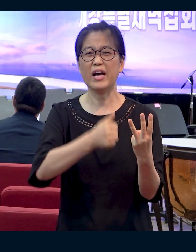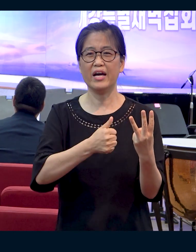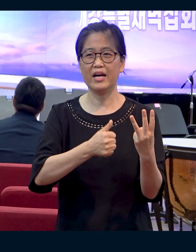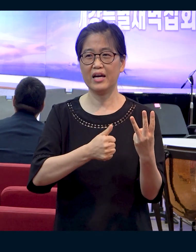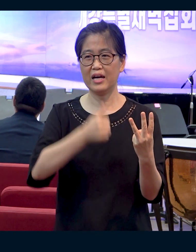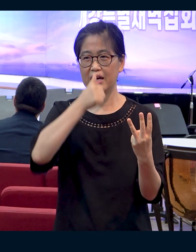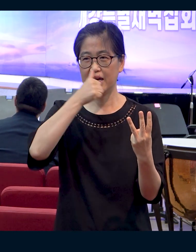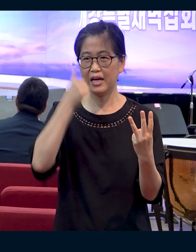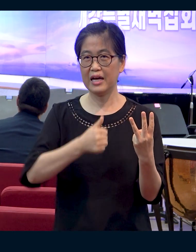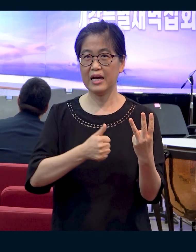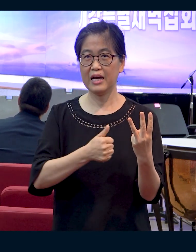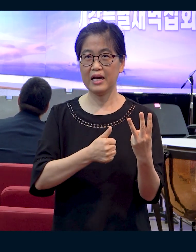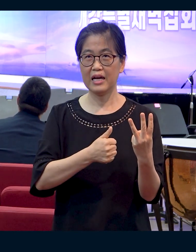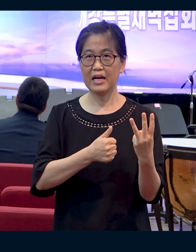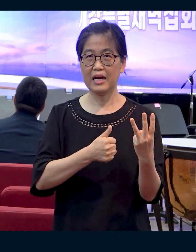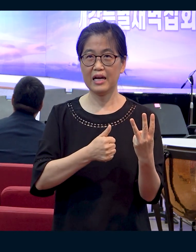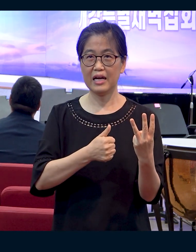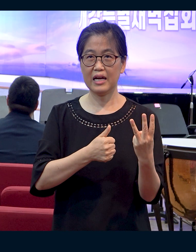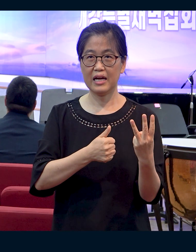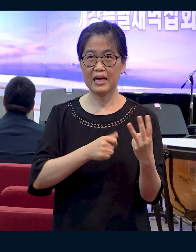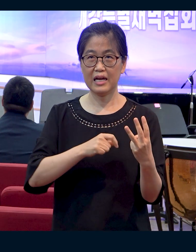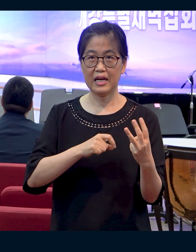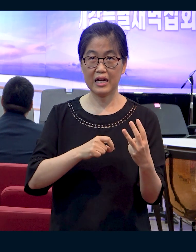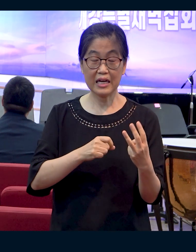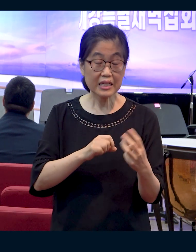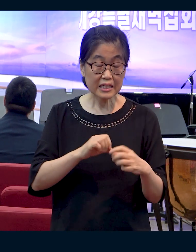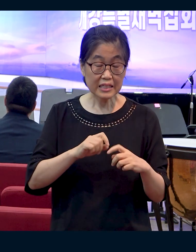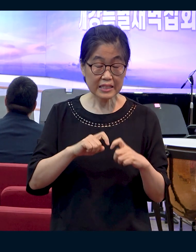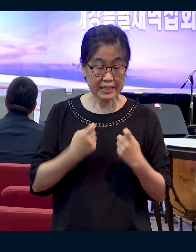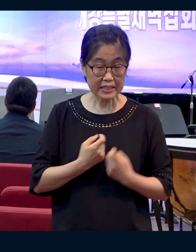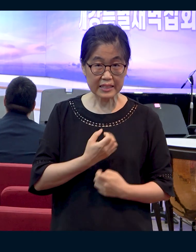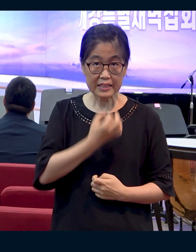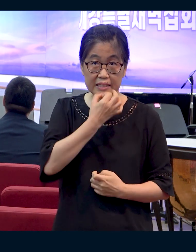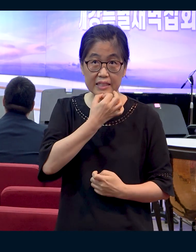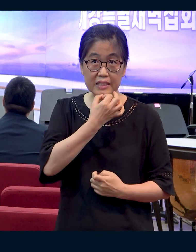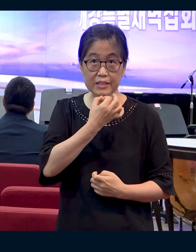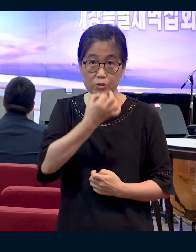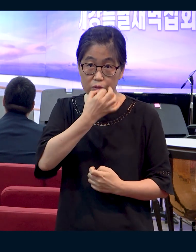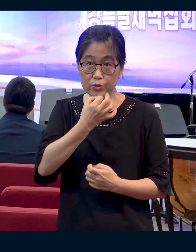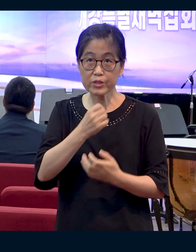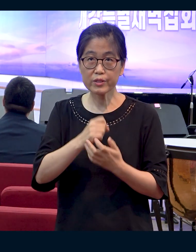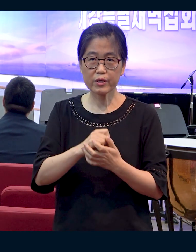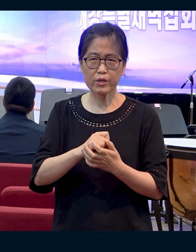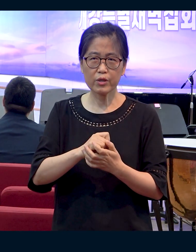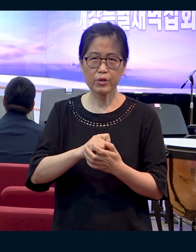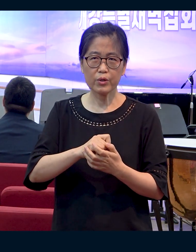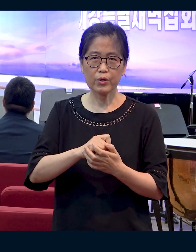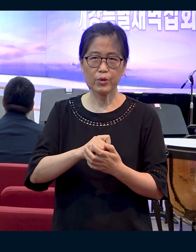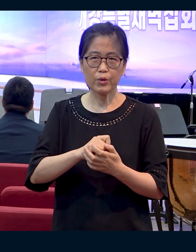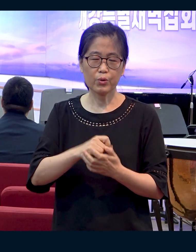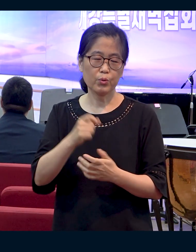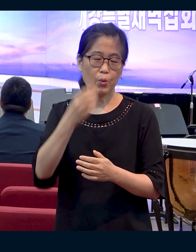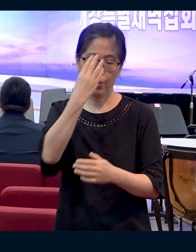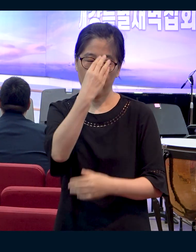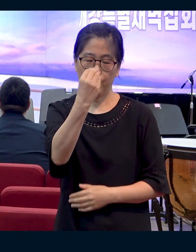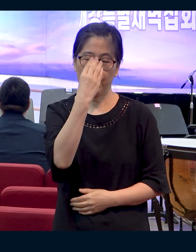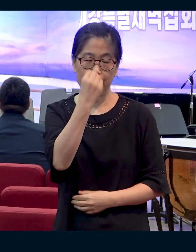뭐냐? 이기심, 욕심, 교만. 이게 죄의 세 가지의 어떤